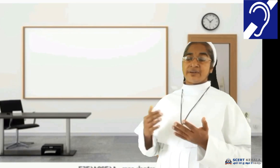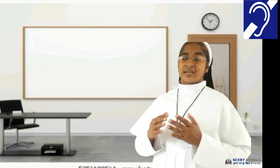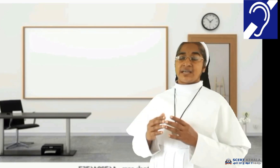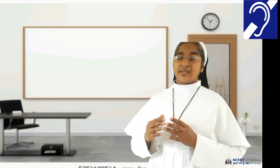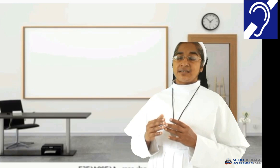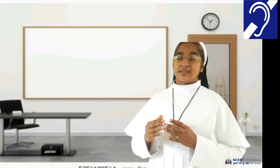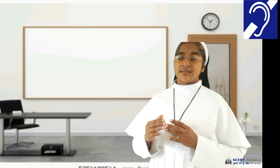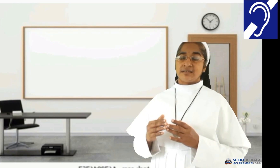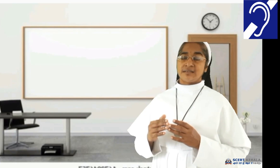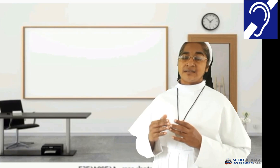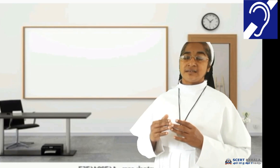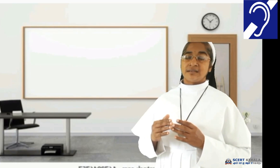ദ്വീപിലുള്ളവർക്ക്